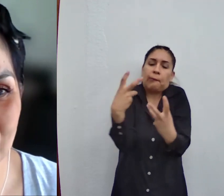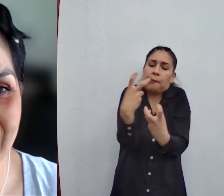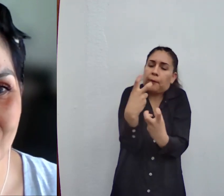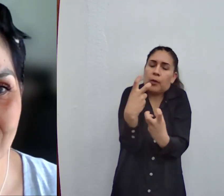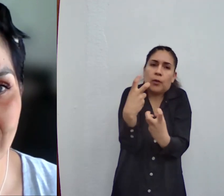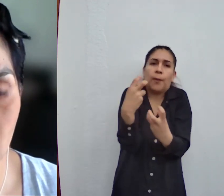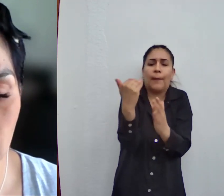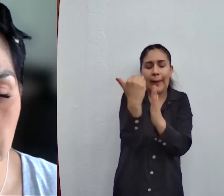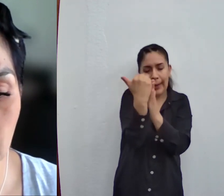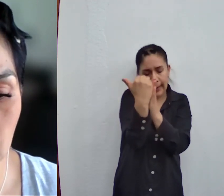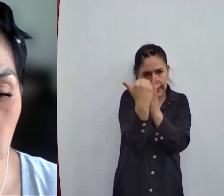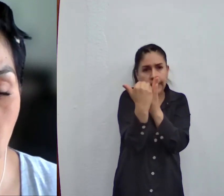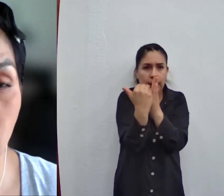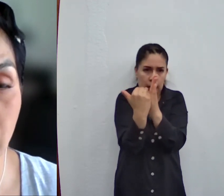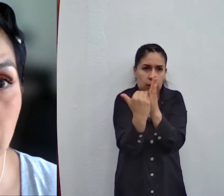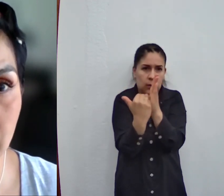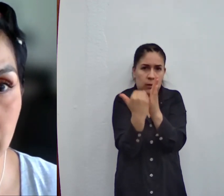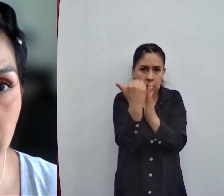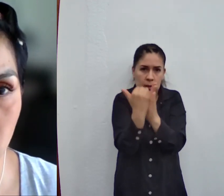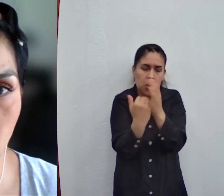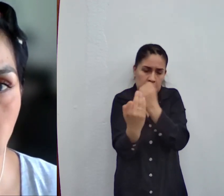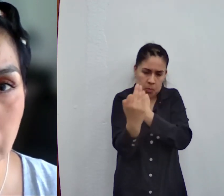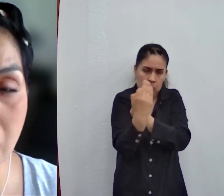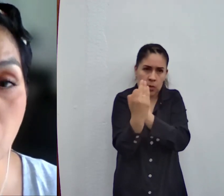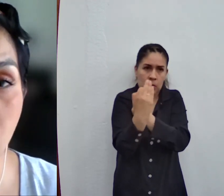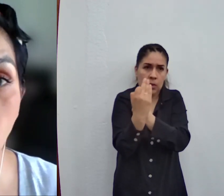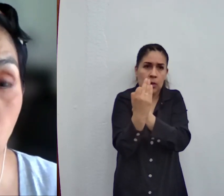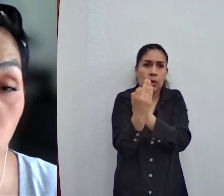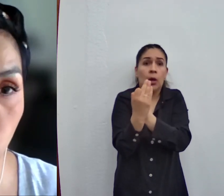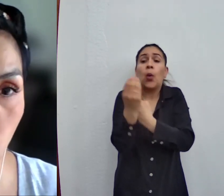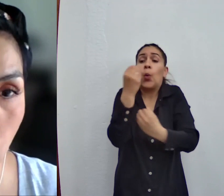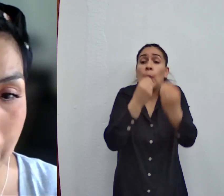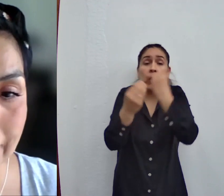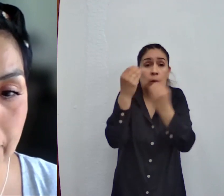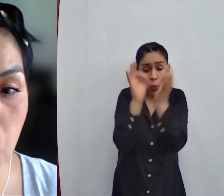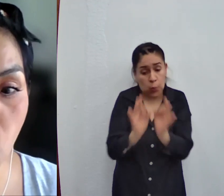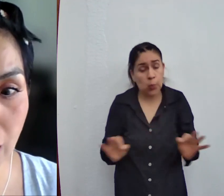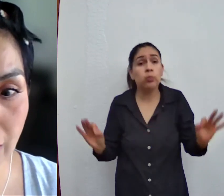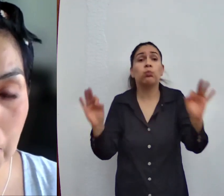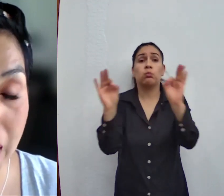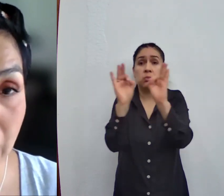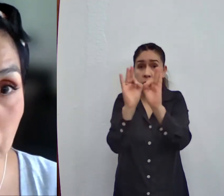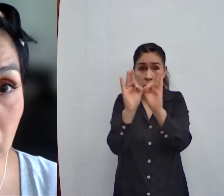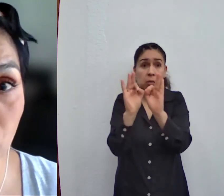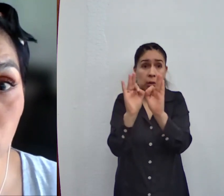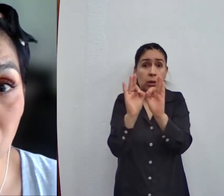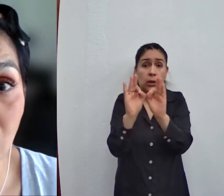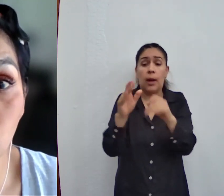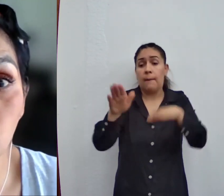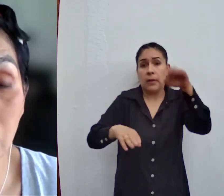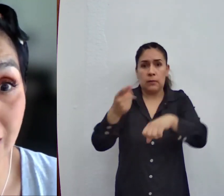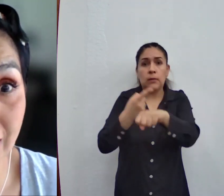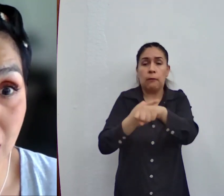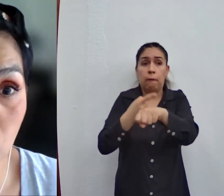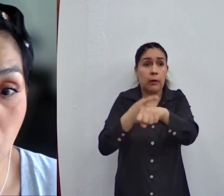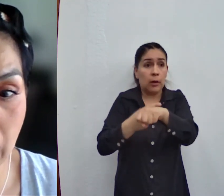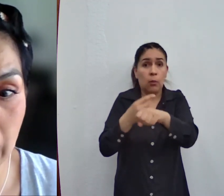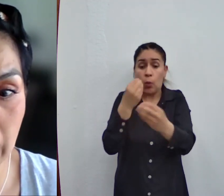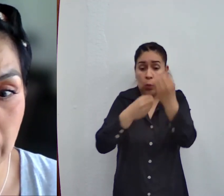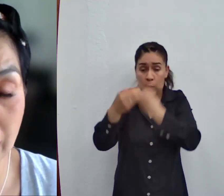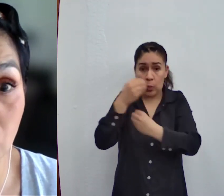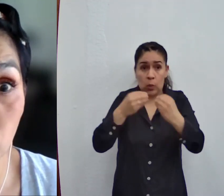muy complicado hacerlo, pero por medio de la alimentación me ha ayudado mucho, porque también pues ya no tuve